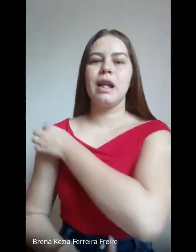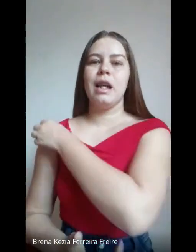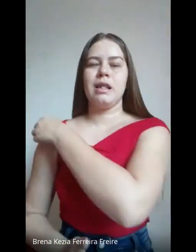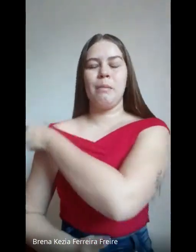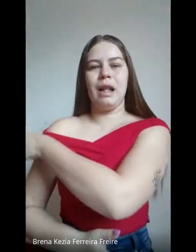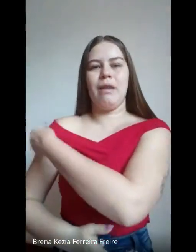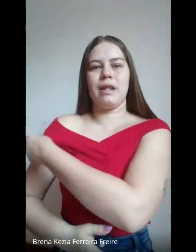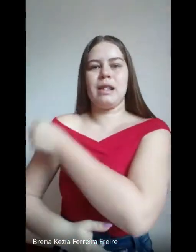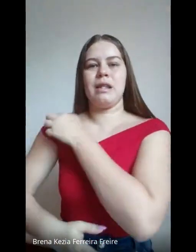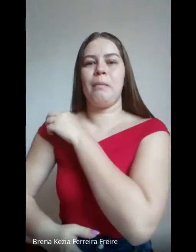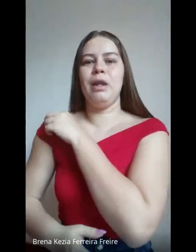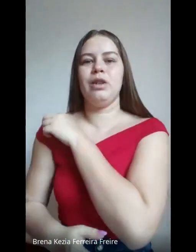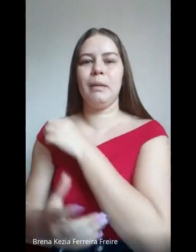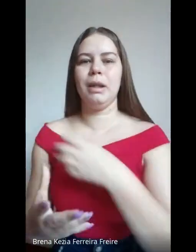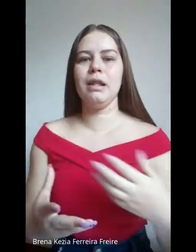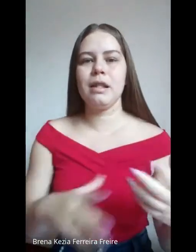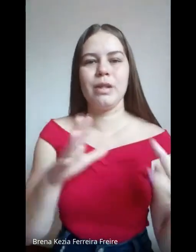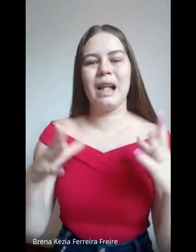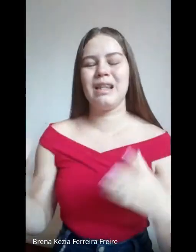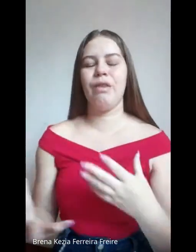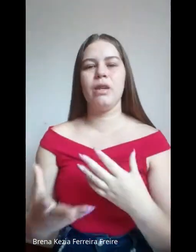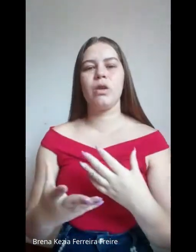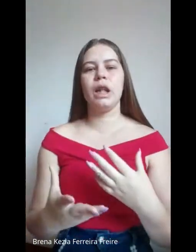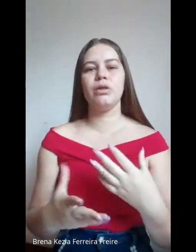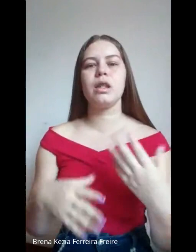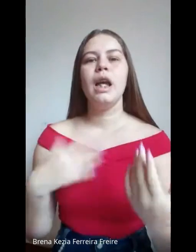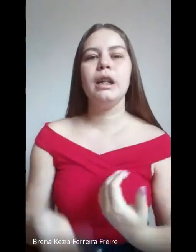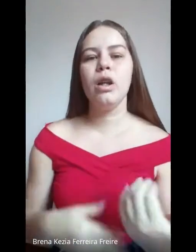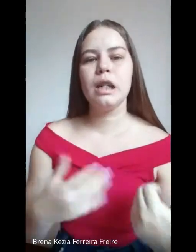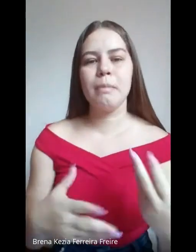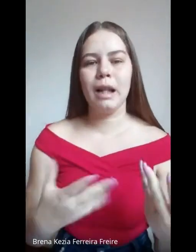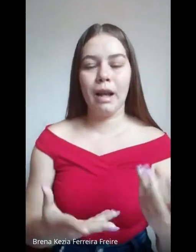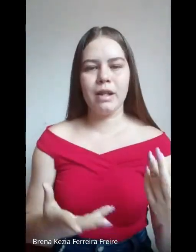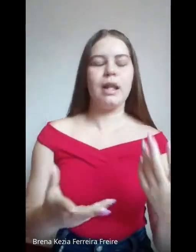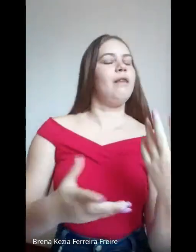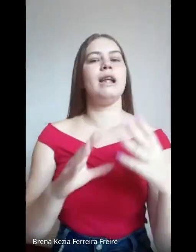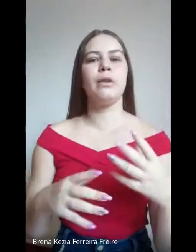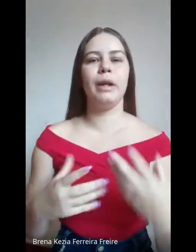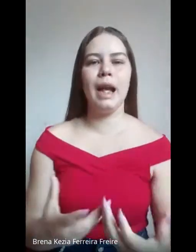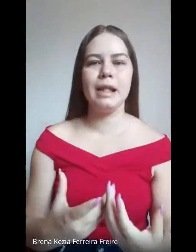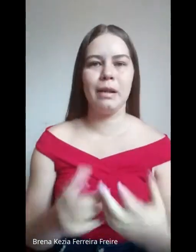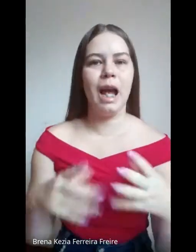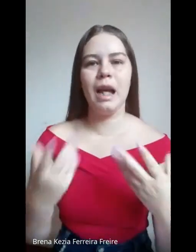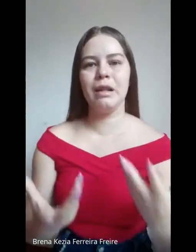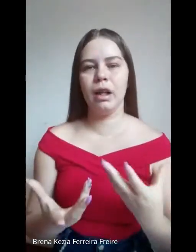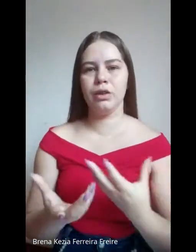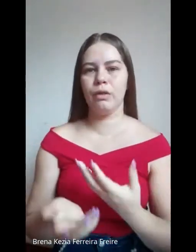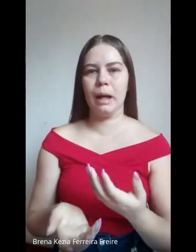São palavras que são bem dinâmicas, usadas em vários contextos. Que outras palavras, né, vocês conhecem? Ainda falando de